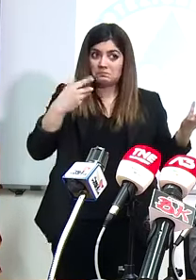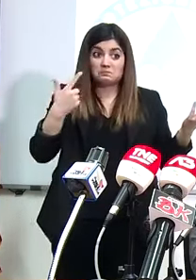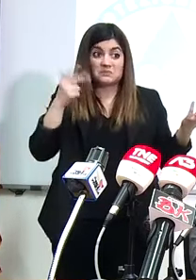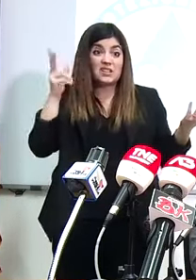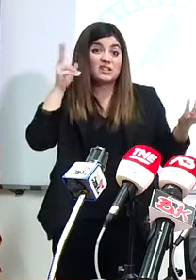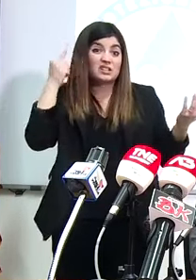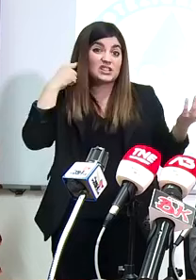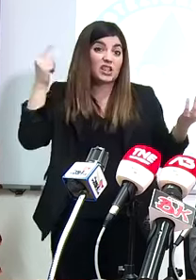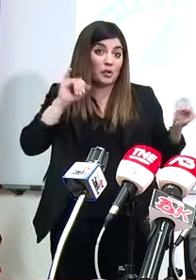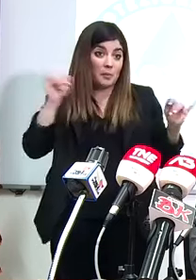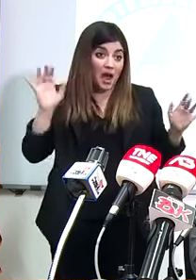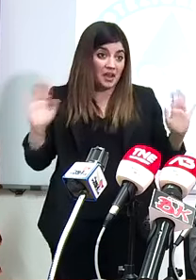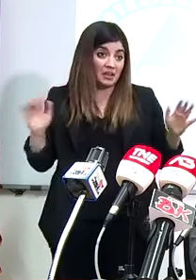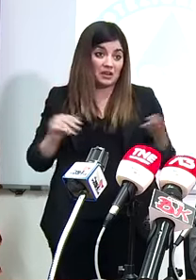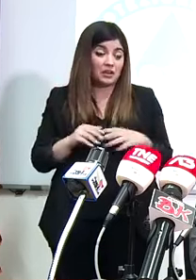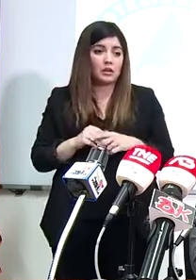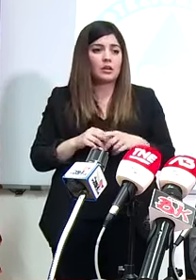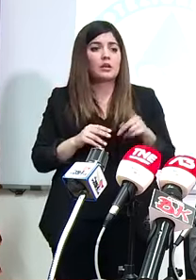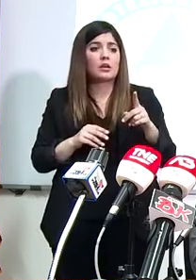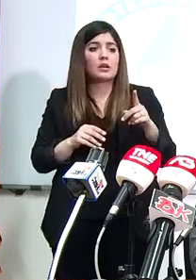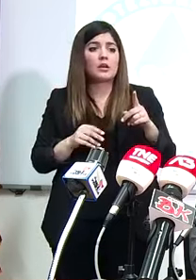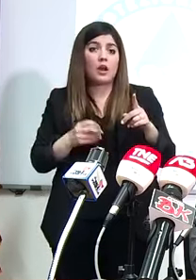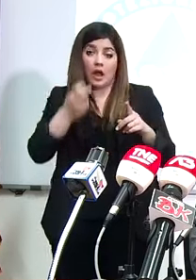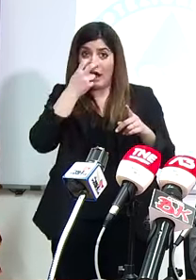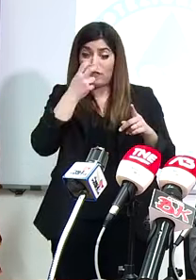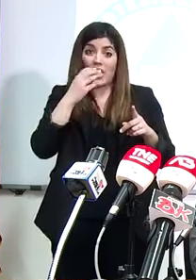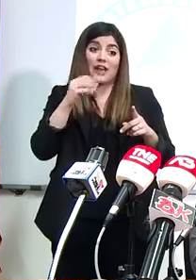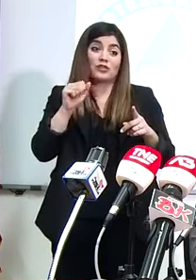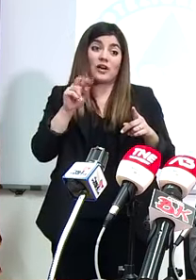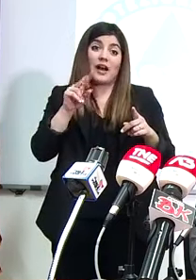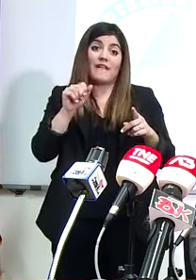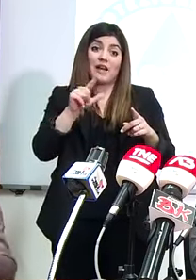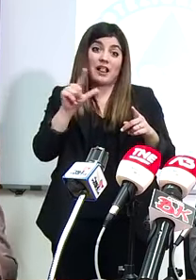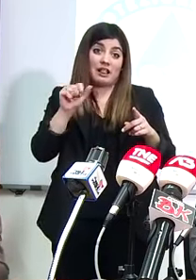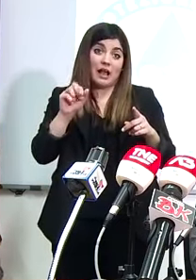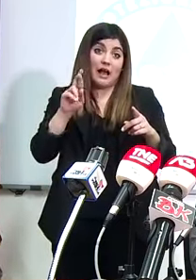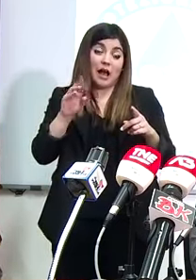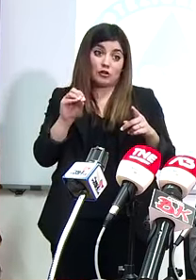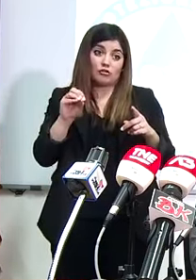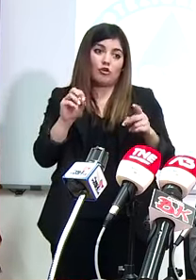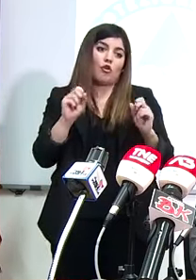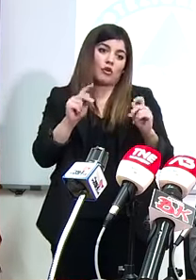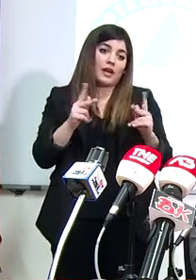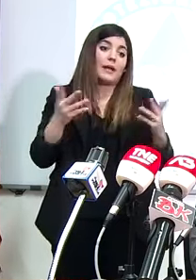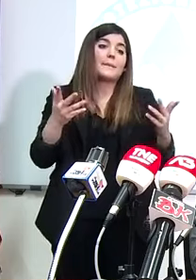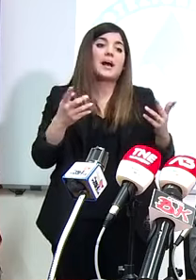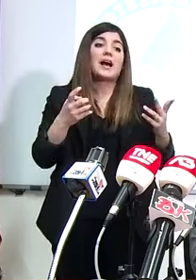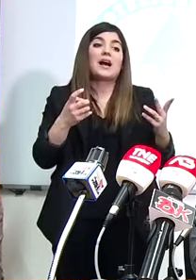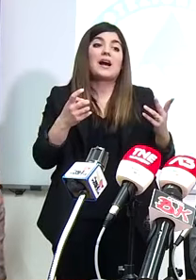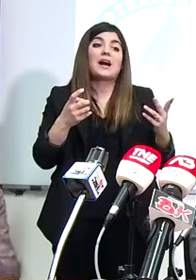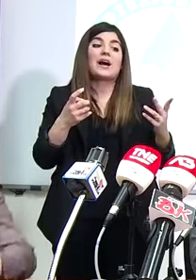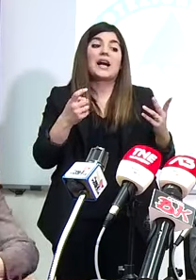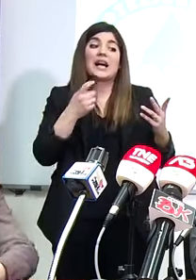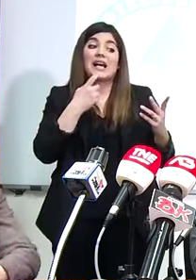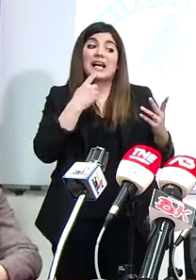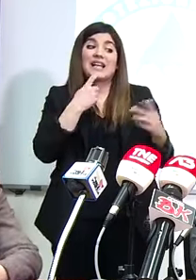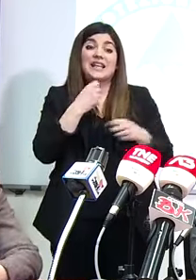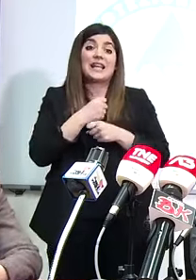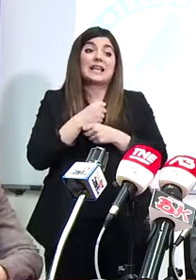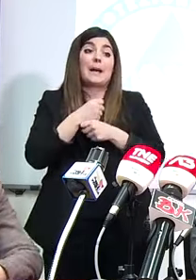fuori discussione che l'avvocato cavallaro non dica nulla sarebbe interessante sapere chi rappresenta come blocco formazione tipo b non ho la più pallida